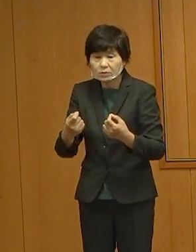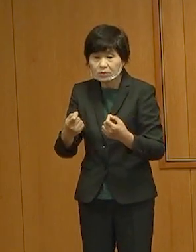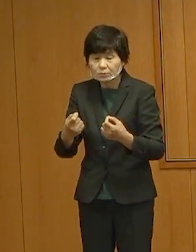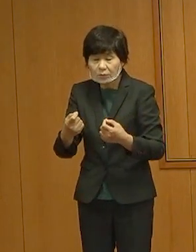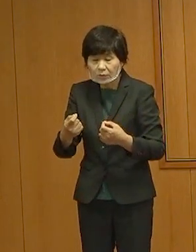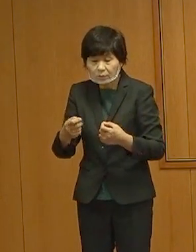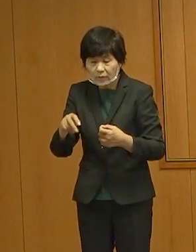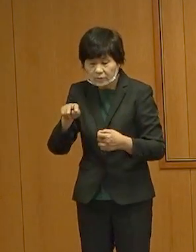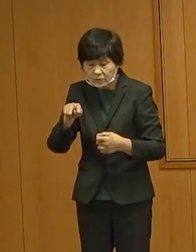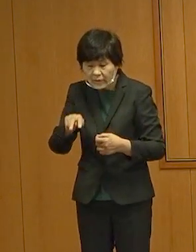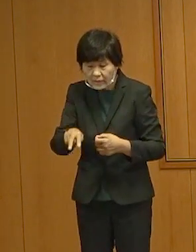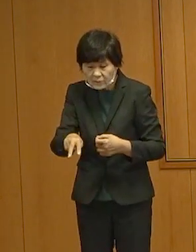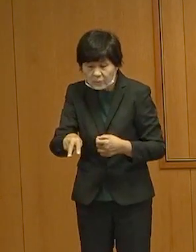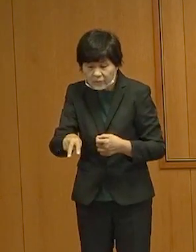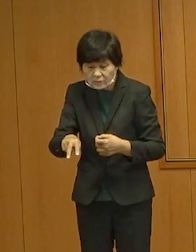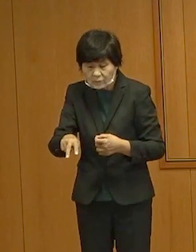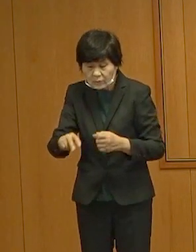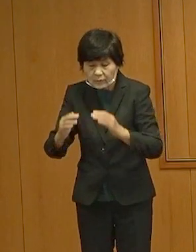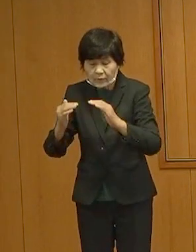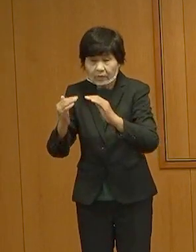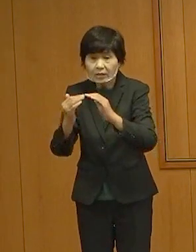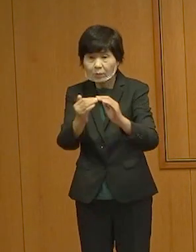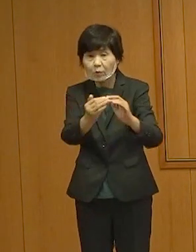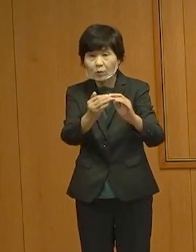える建物があると思います。